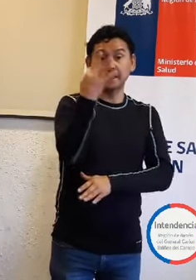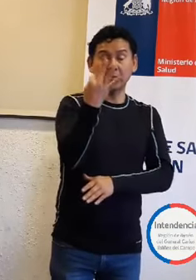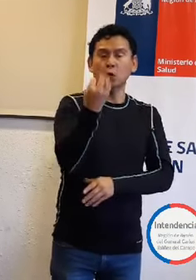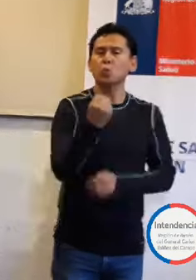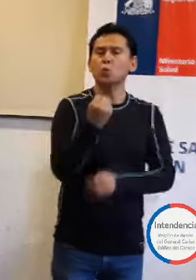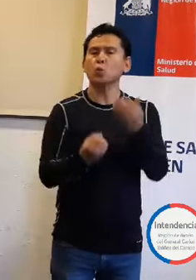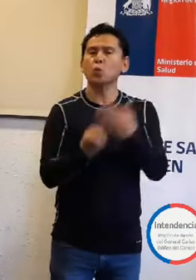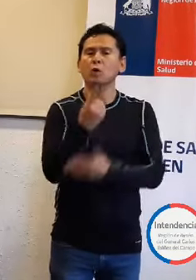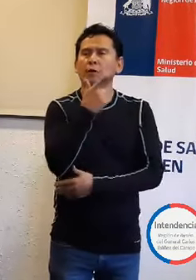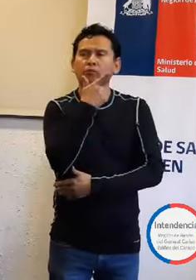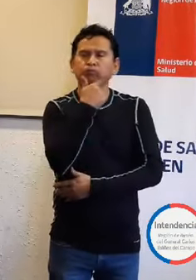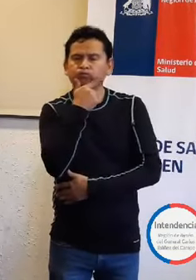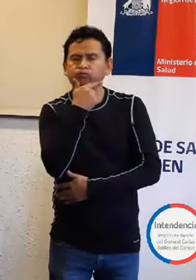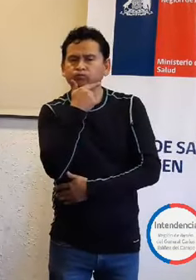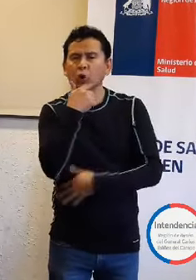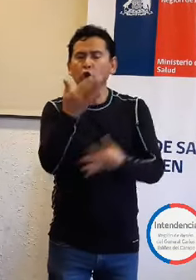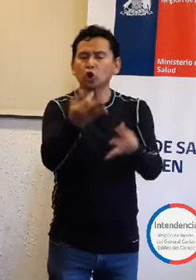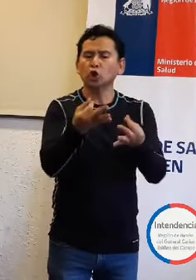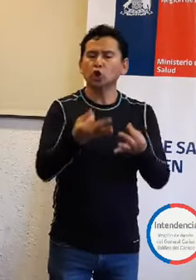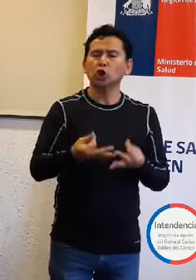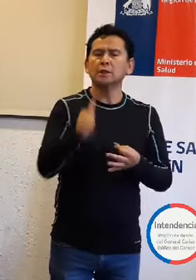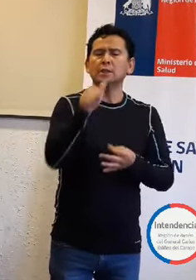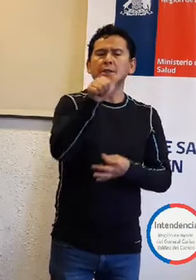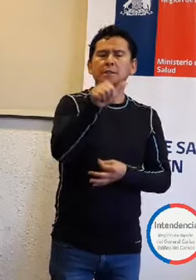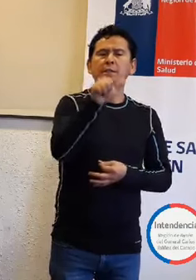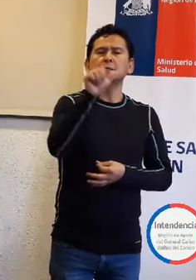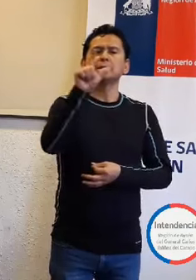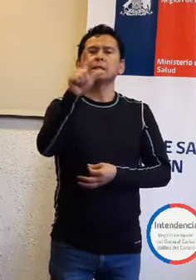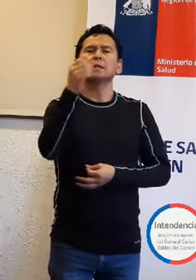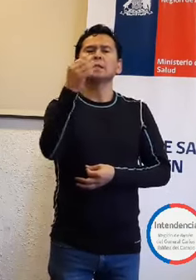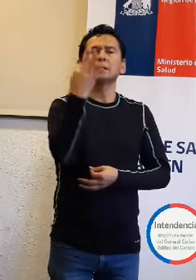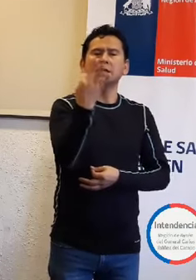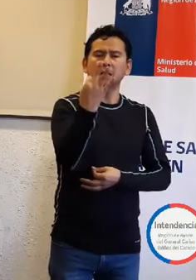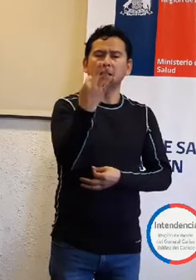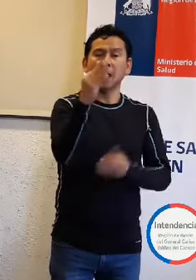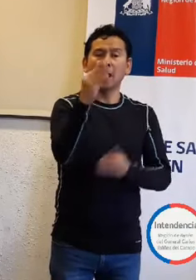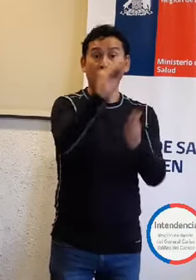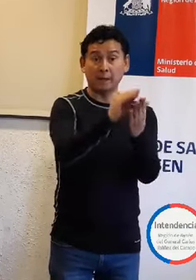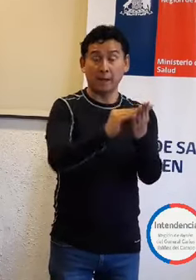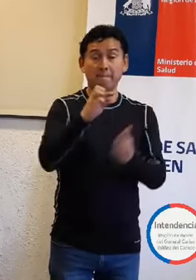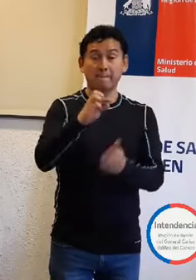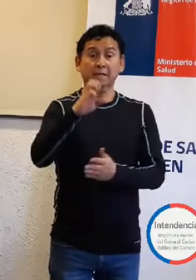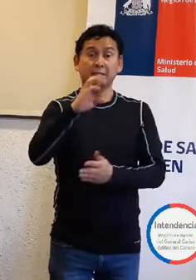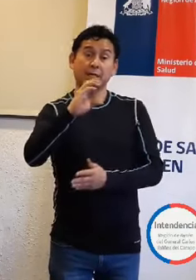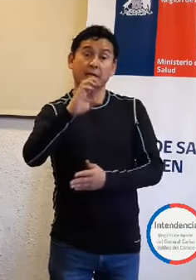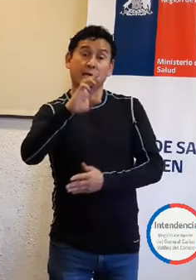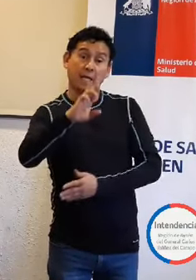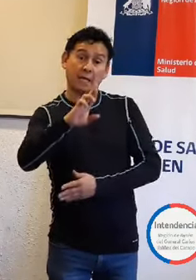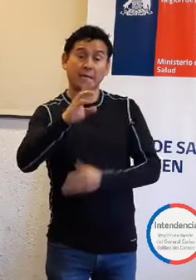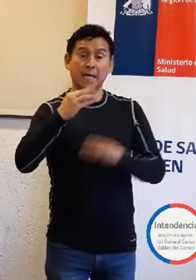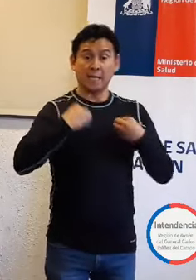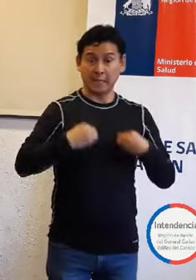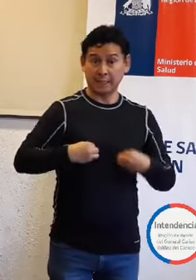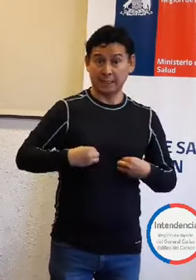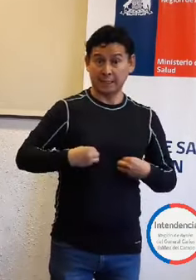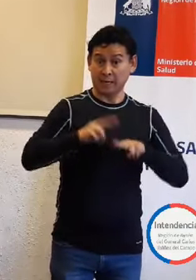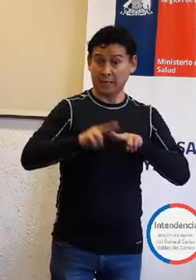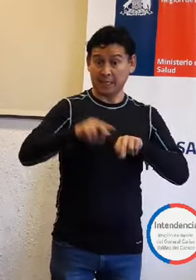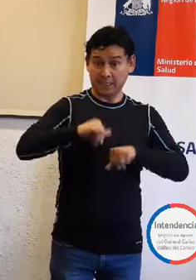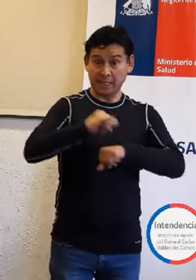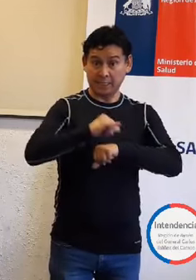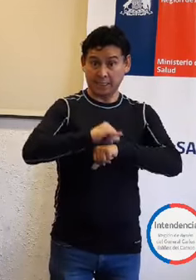sospechas llegando a la totalidad de 673 muestras de PCR o sospechas realizadas en la región